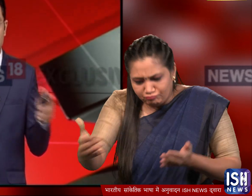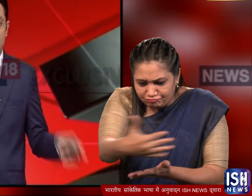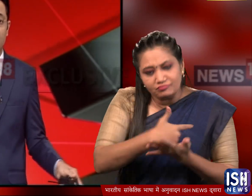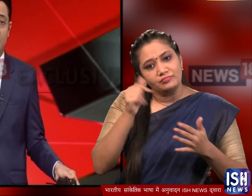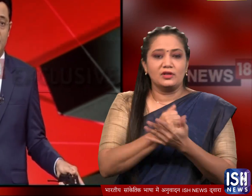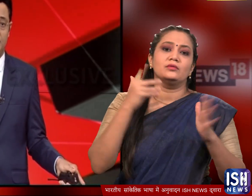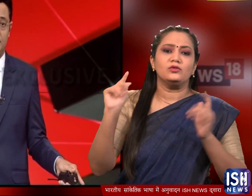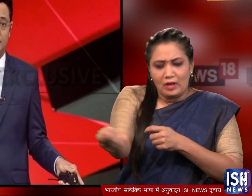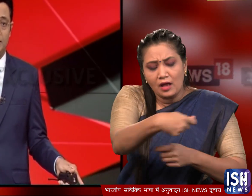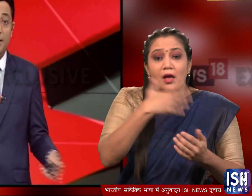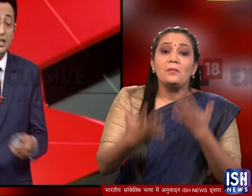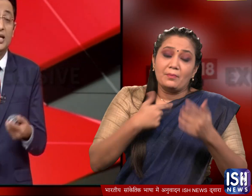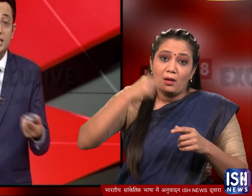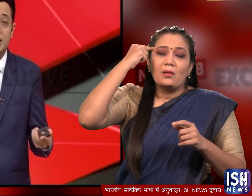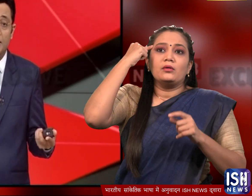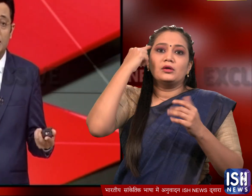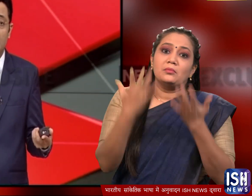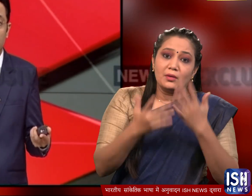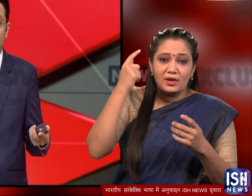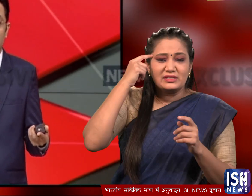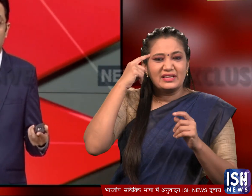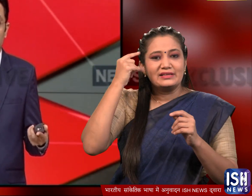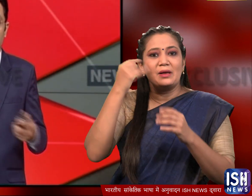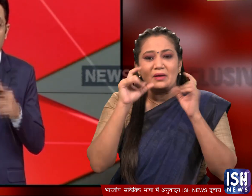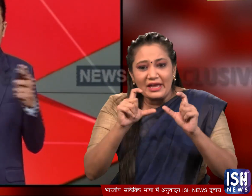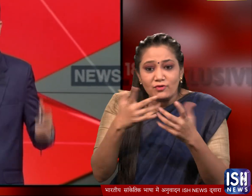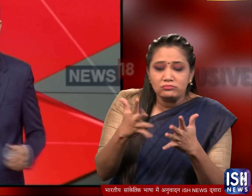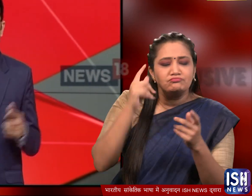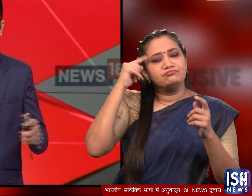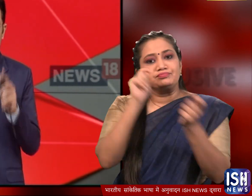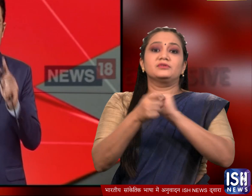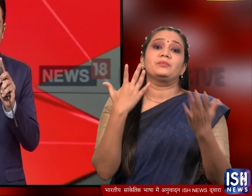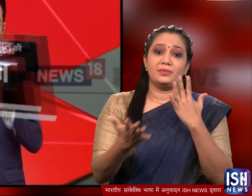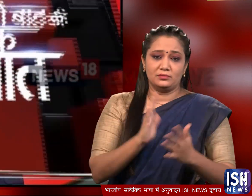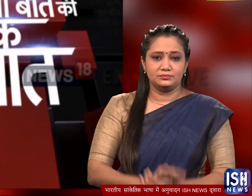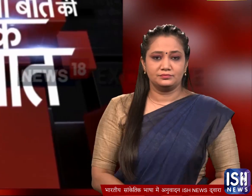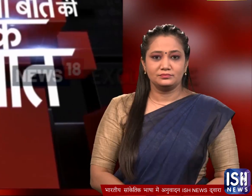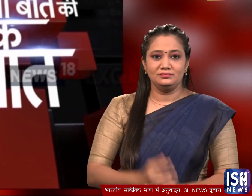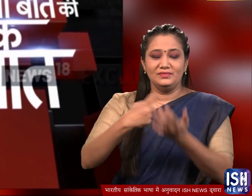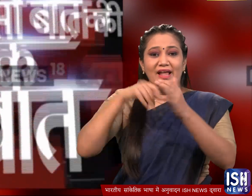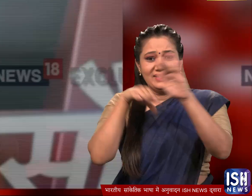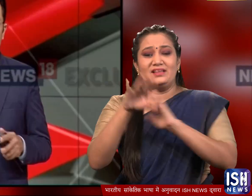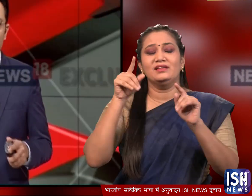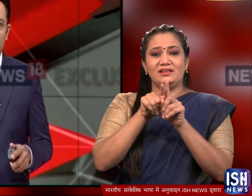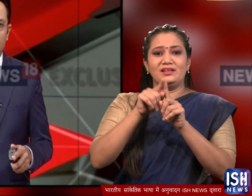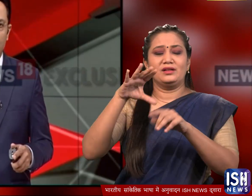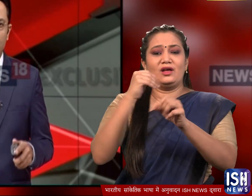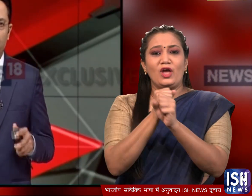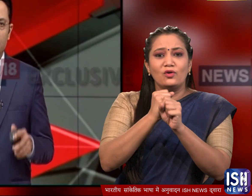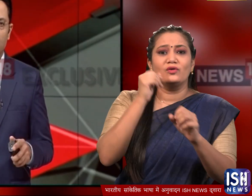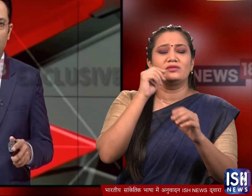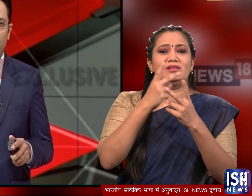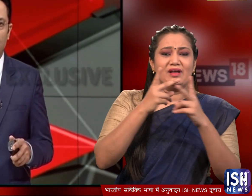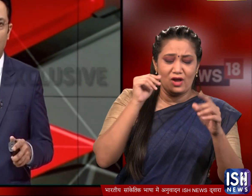हमसे कचरा साफ कराया जाए। क्या पता कि इसी से हमारे दिमाग में भरा लापरवाही का कचरा साफ हो जाए। राजस्थान की गहलोत सरकार